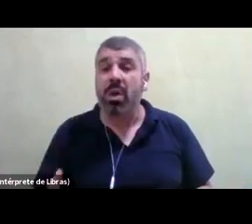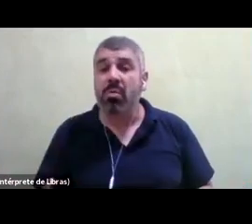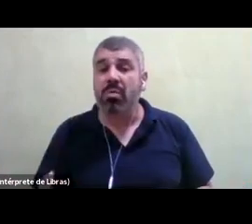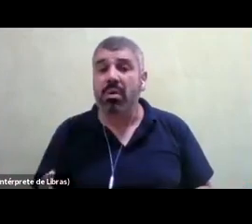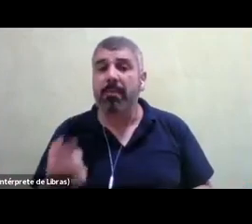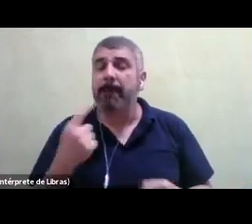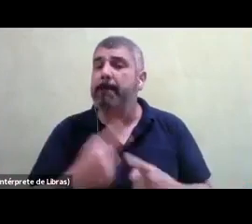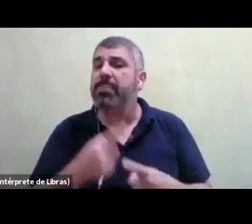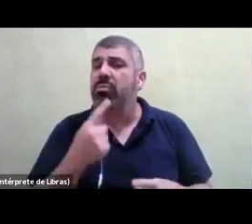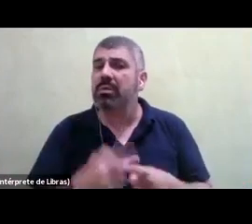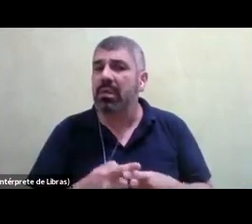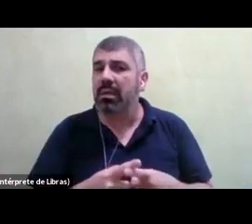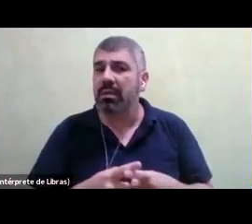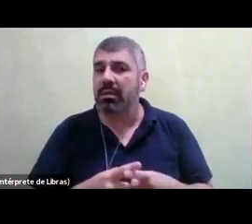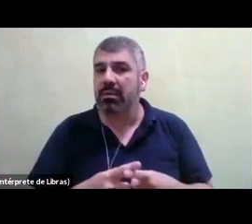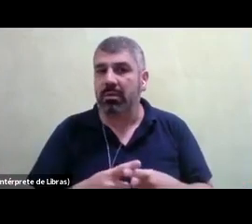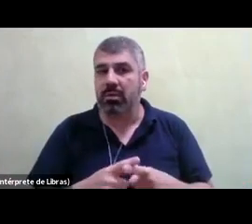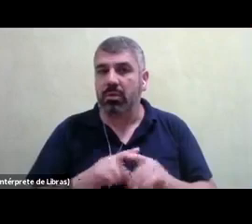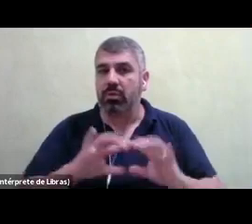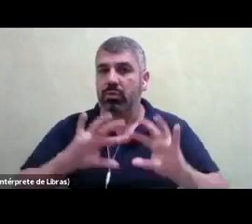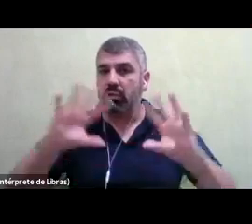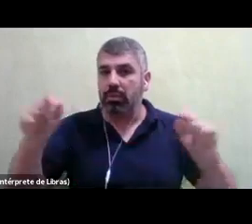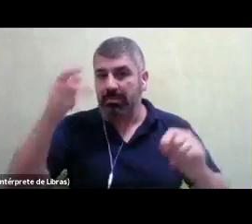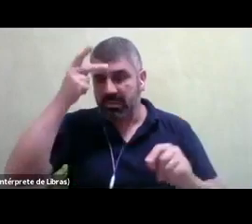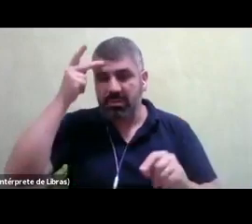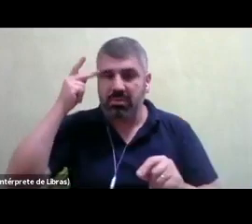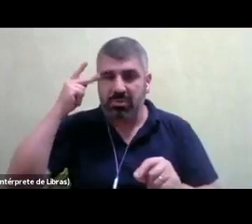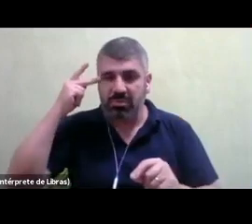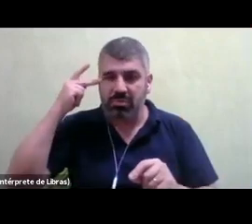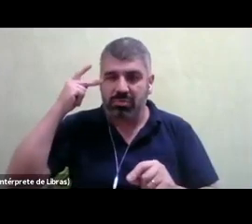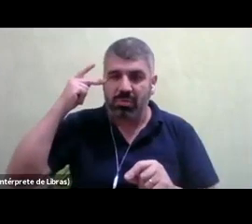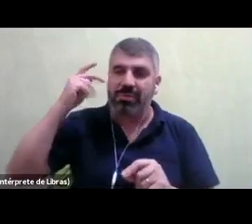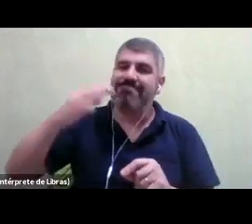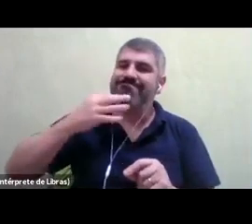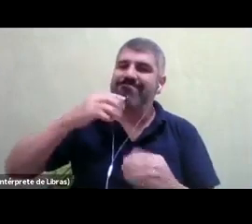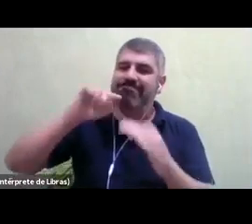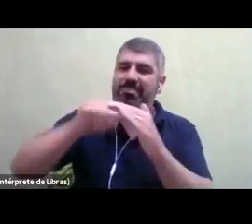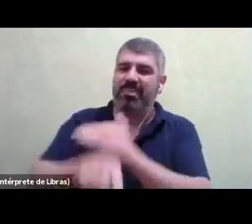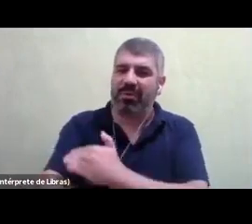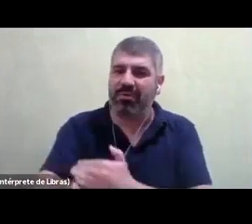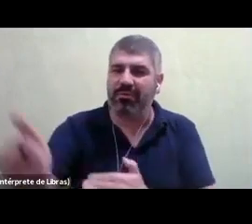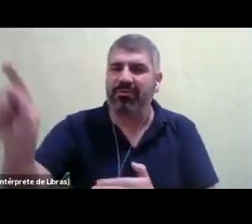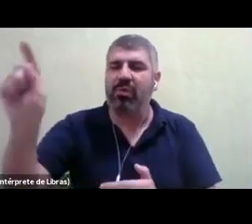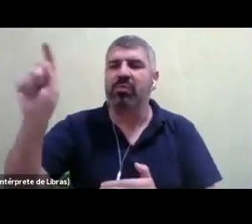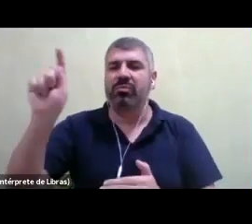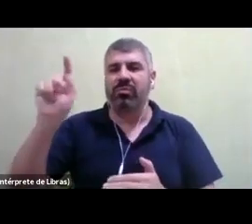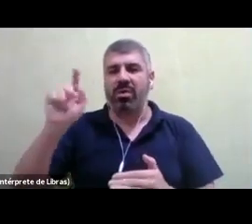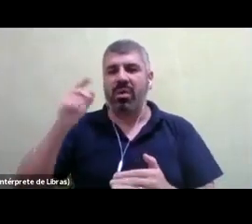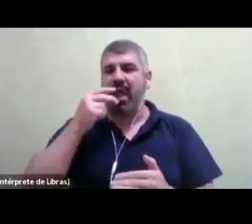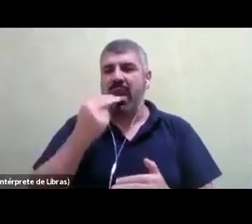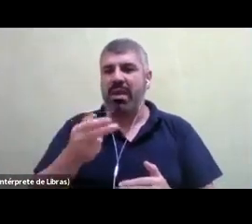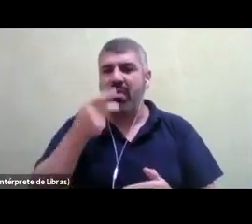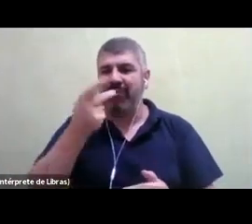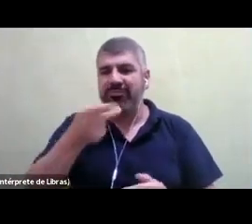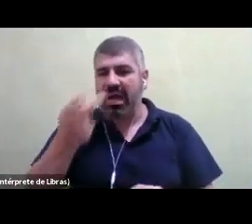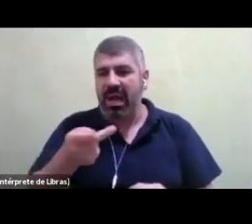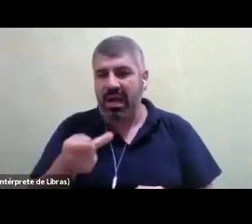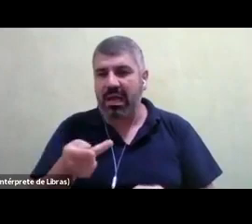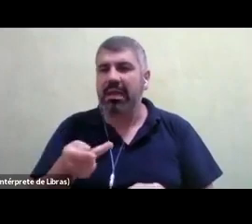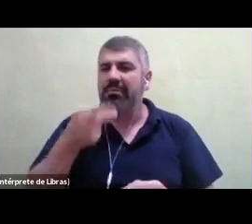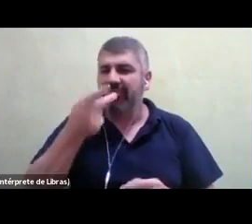é todo native speaker que tem um desempenho linguístico condizente com o